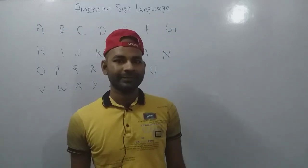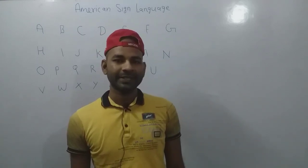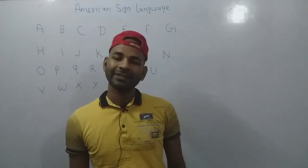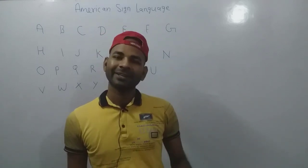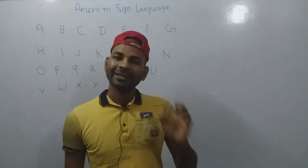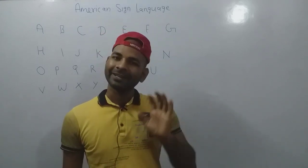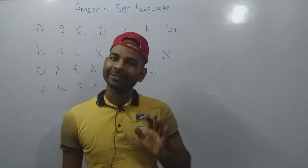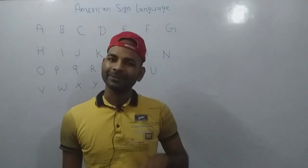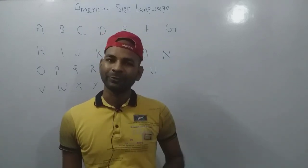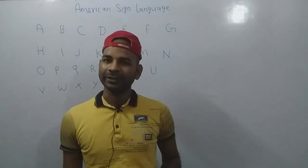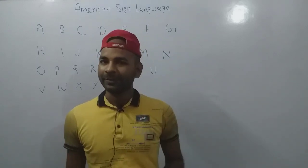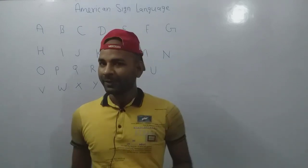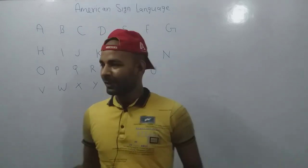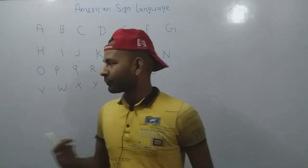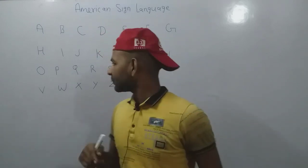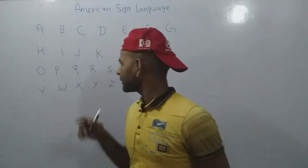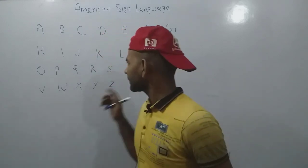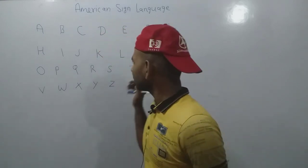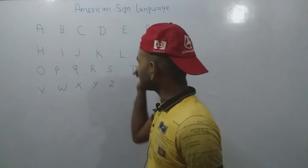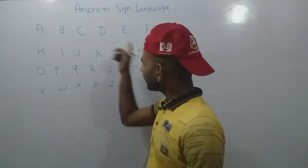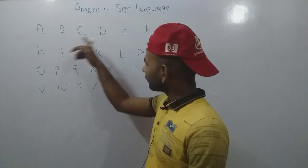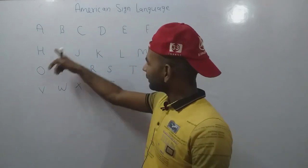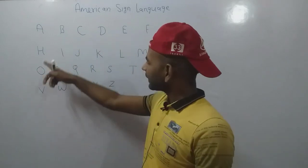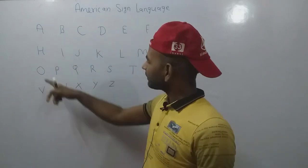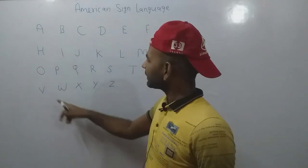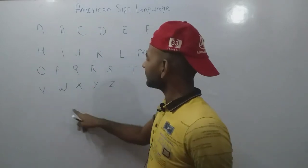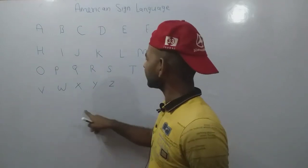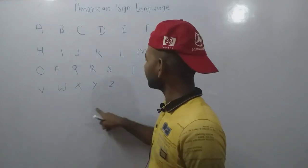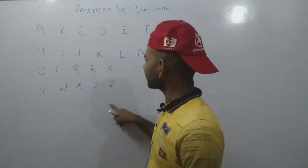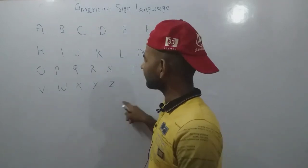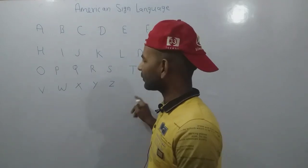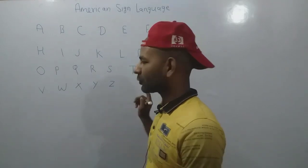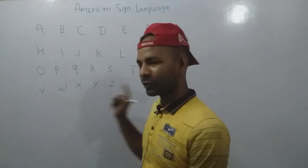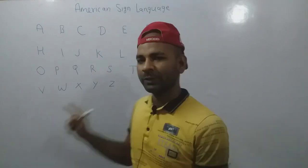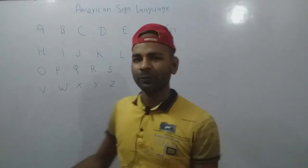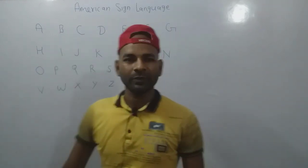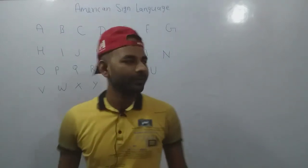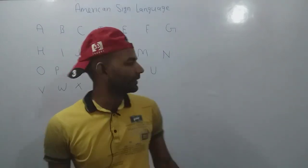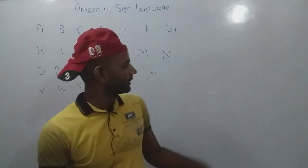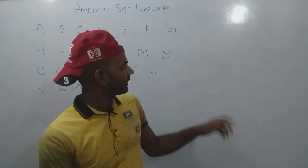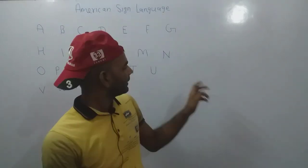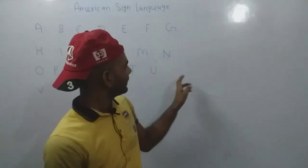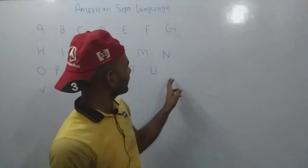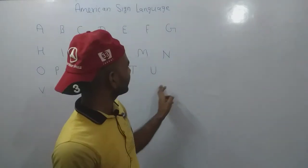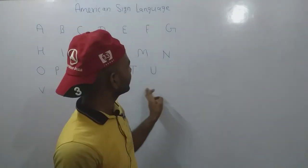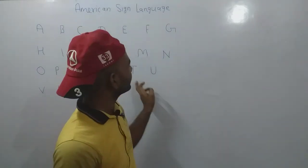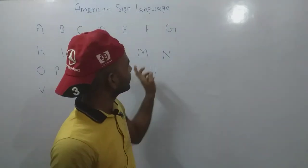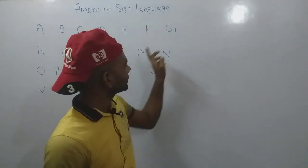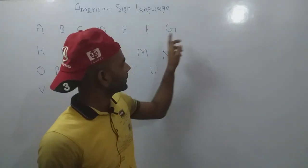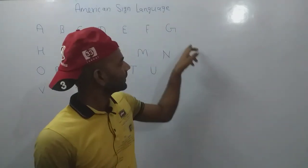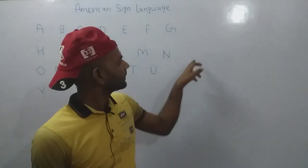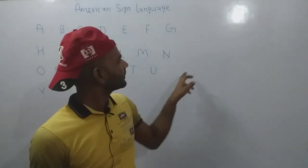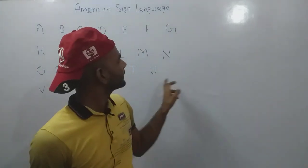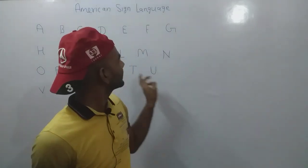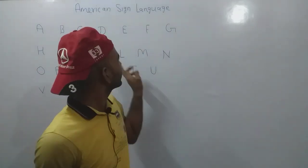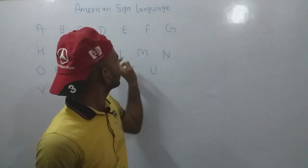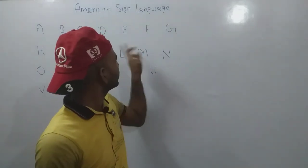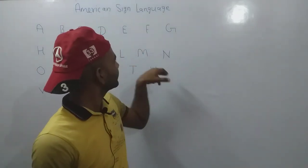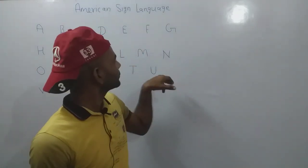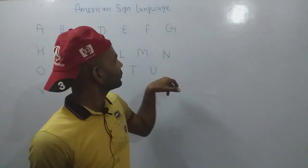ठीक, ऐसे ही बोलिएगा। अब कुछ भी इसमें से बोलना होगा, कुछ भी आप इसमें से आप कुछ भी बोलना पड़ेगा, आप सब कुछ बोल सकते हैं इसमें, जो कुछ